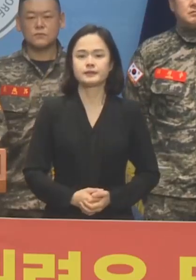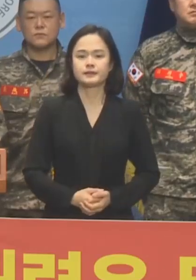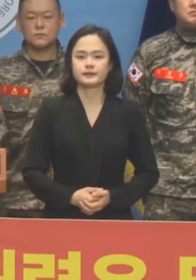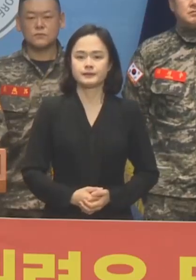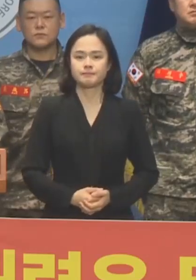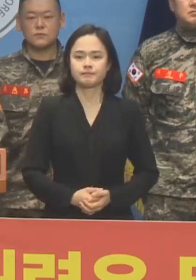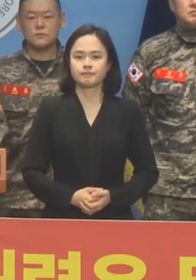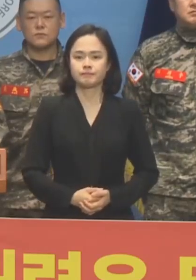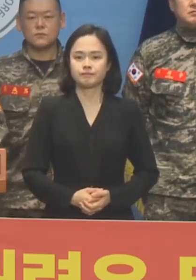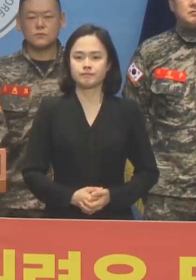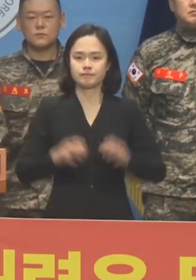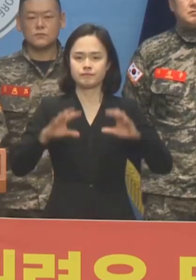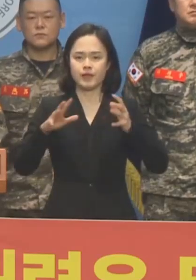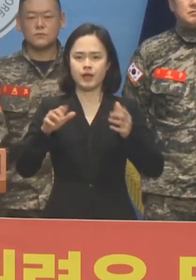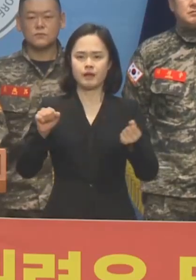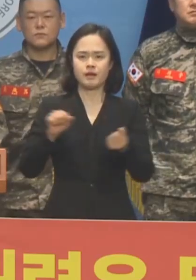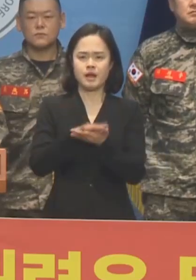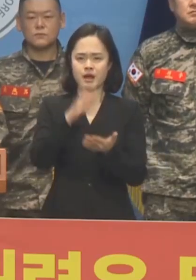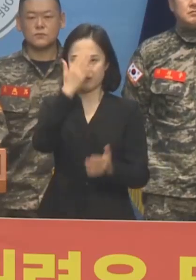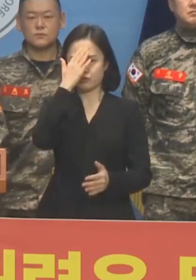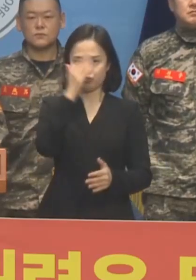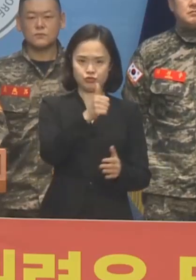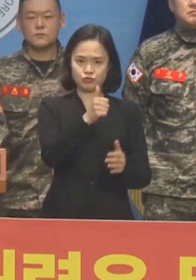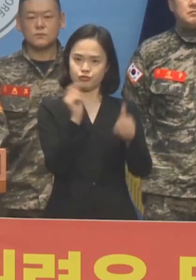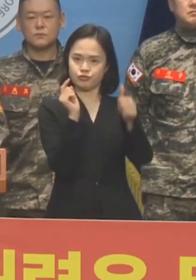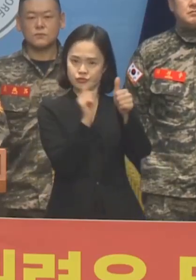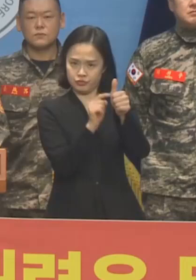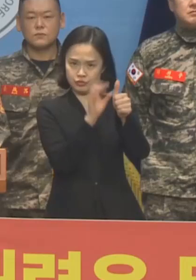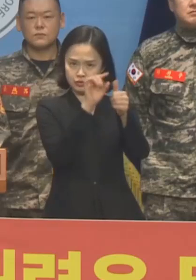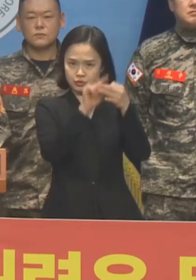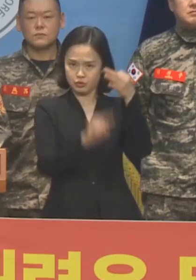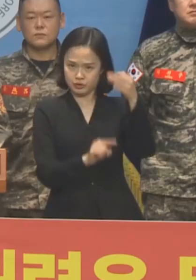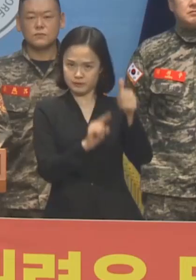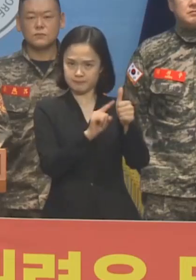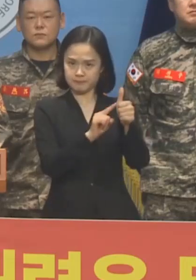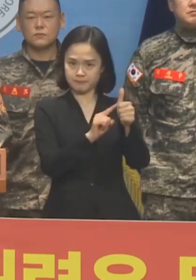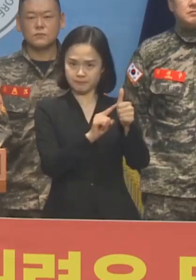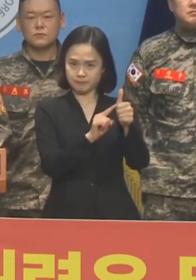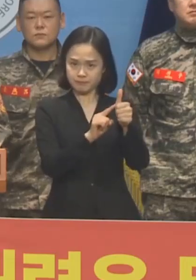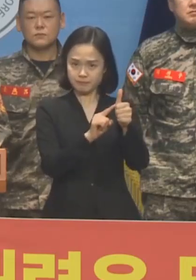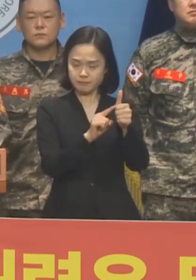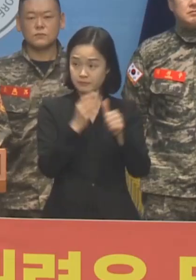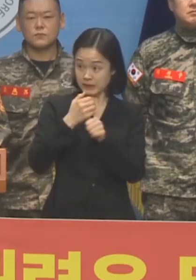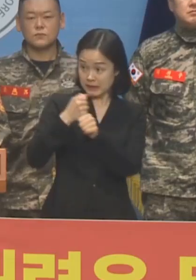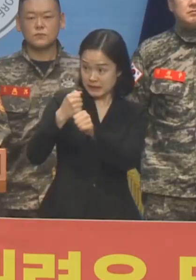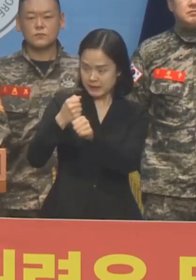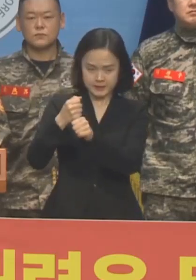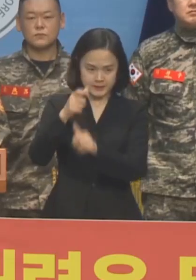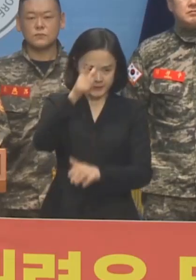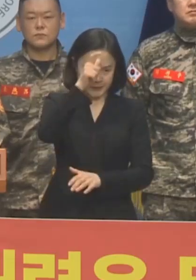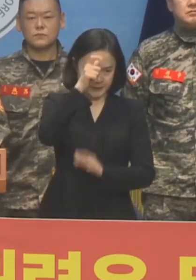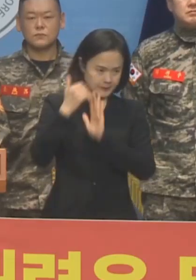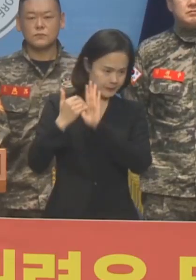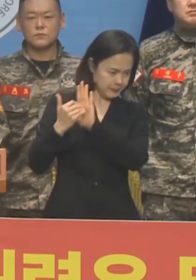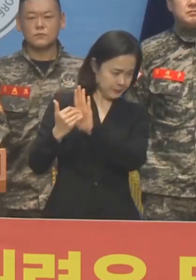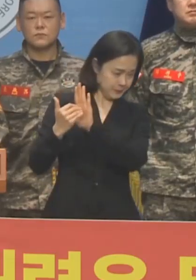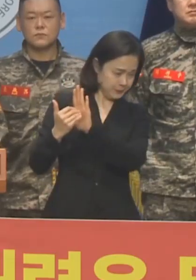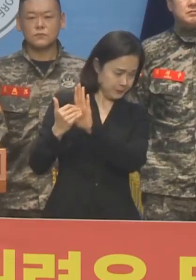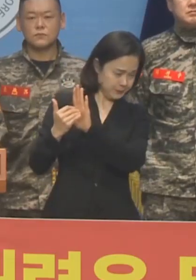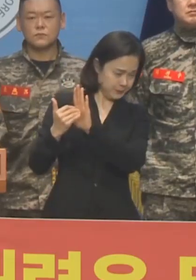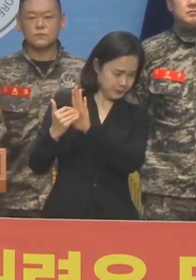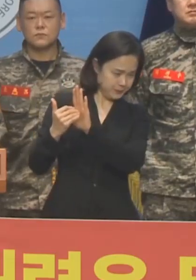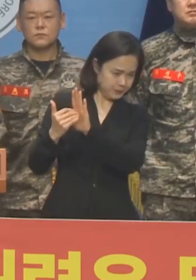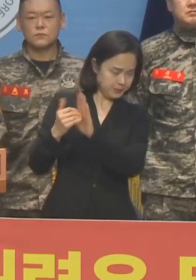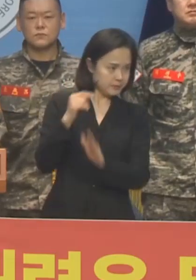내란 수괴 윤석열이 버티기에 들어가면서 최상병 사건 진상규명에